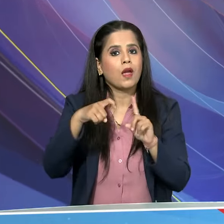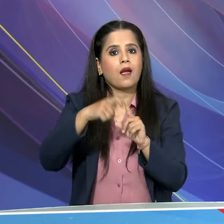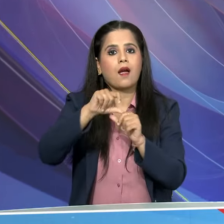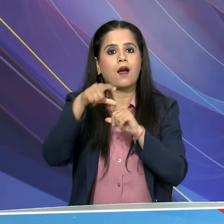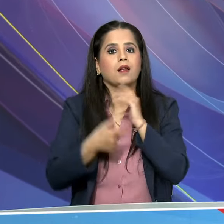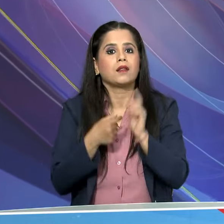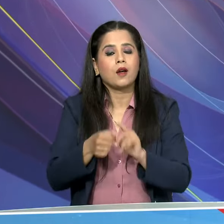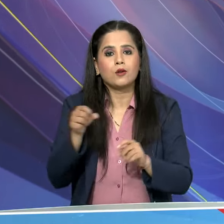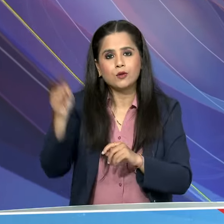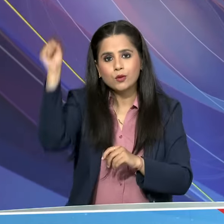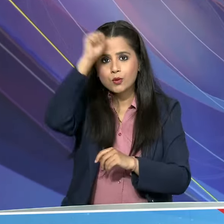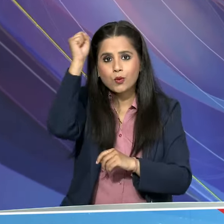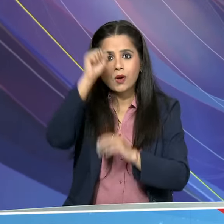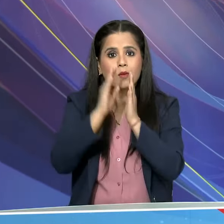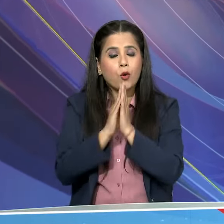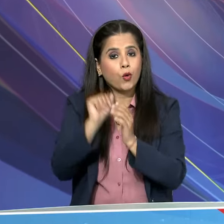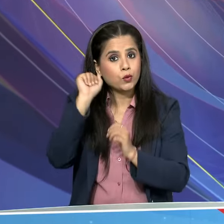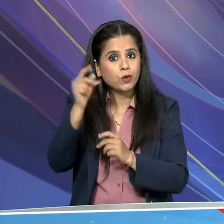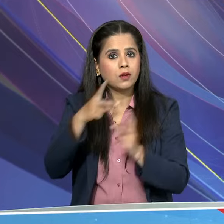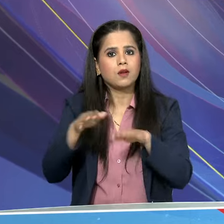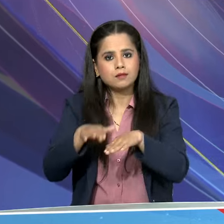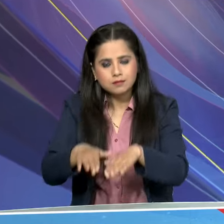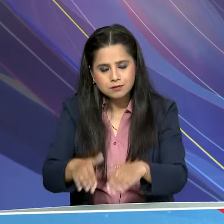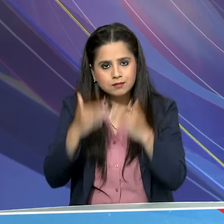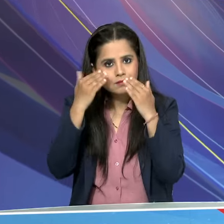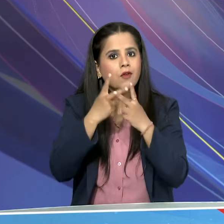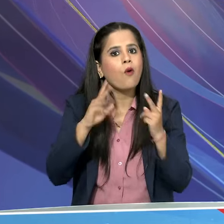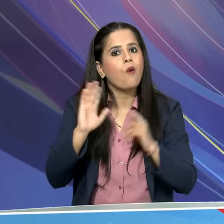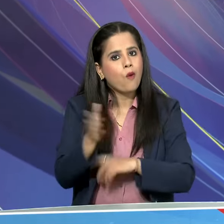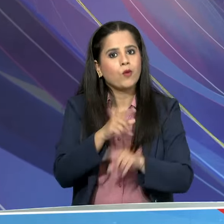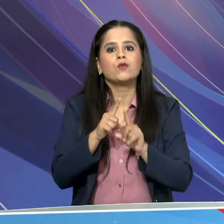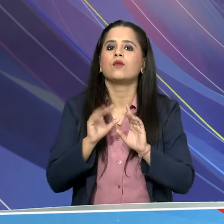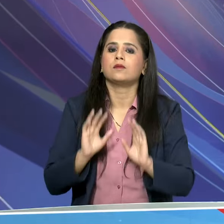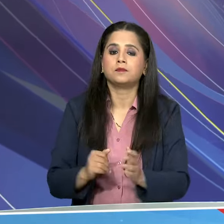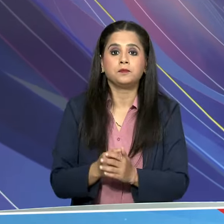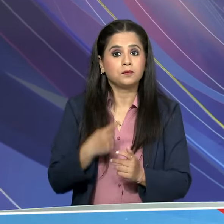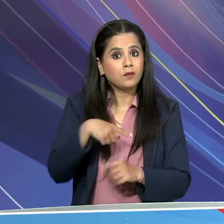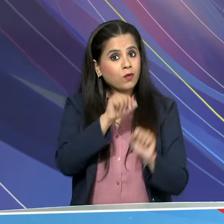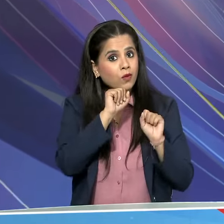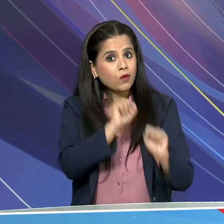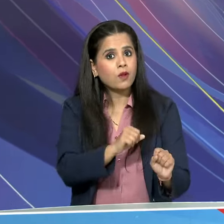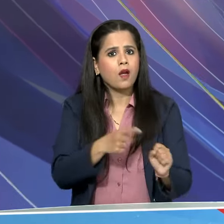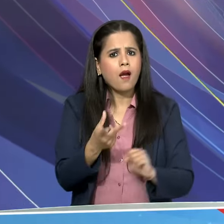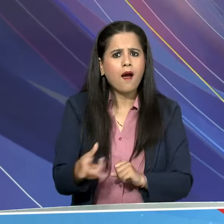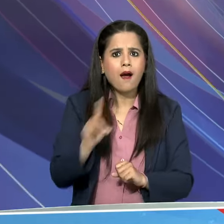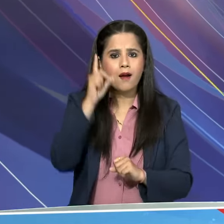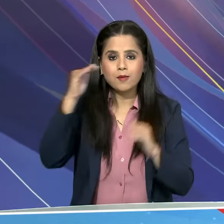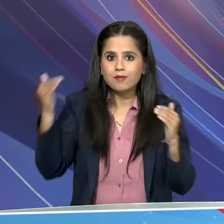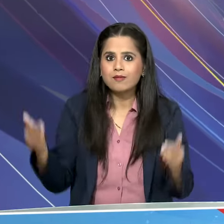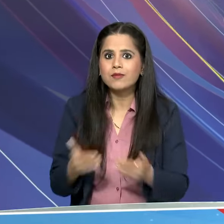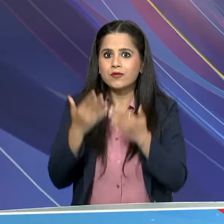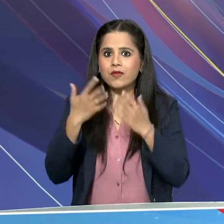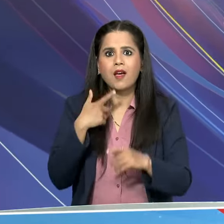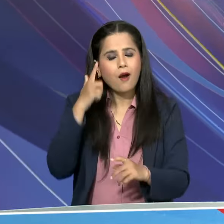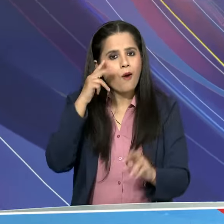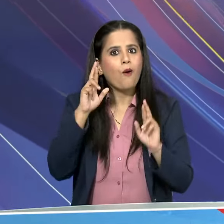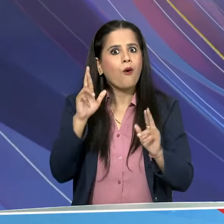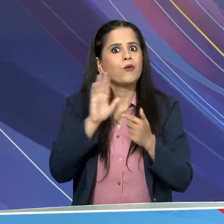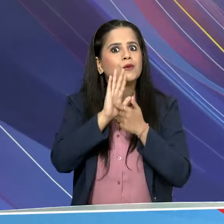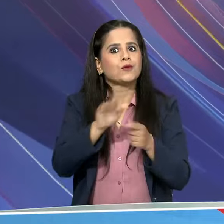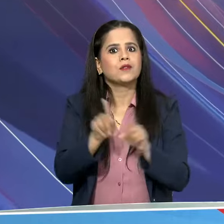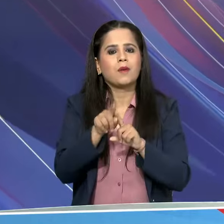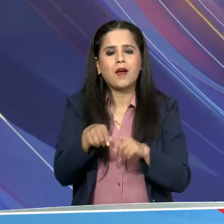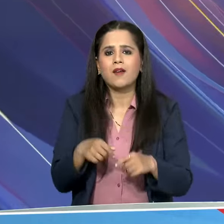गुरुद्वारा दरबार साहिब में मट्ठा भी टीका उन्होंने अपने फिर से मिलने के प्रतीक के रूप में